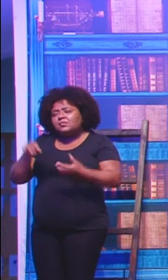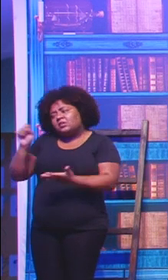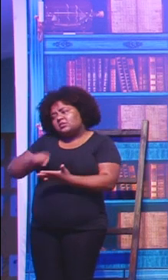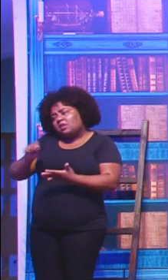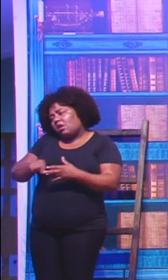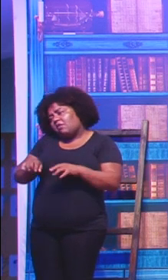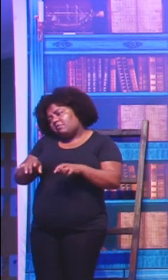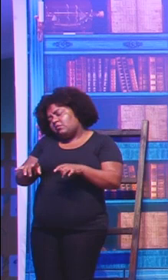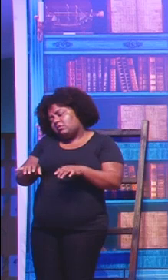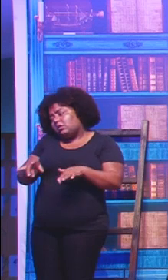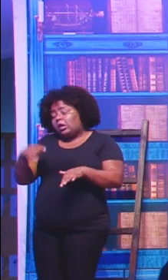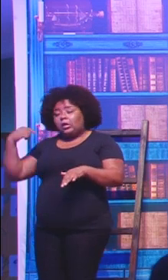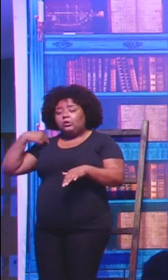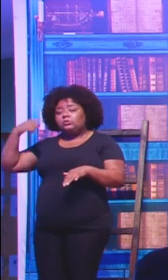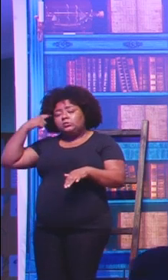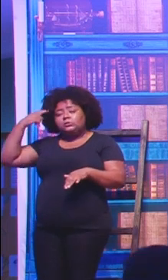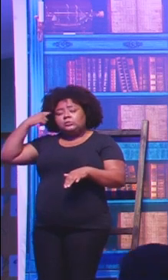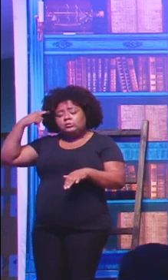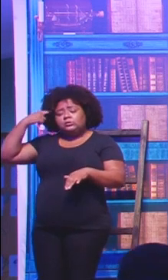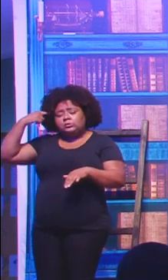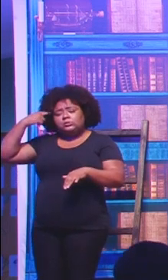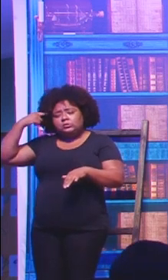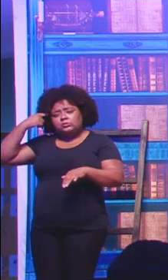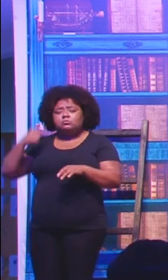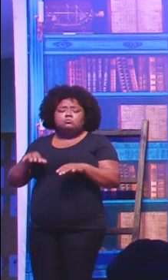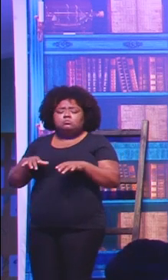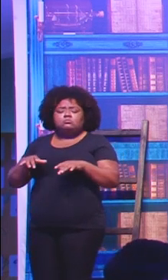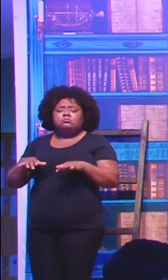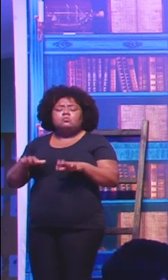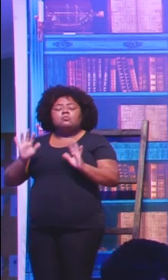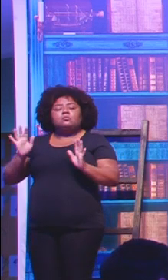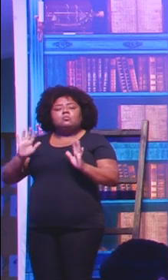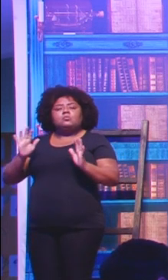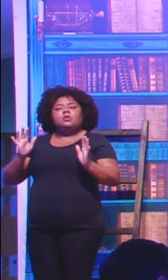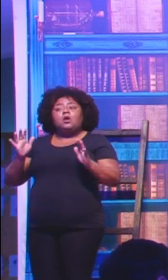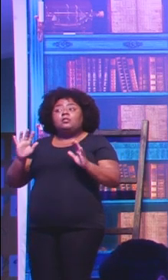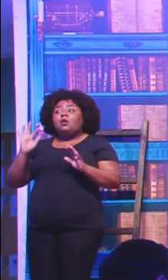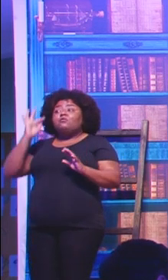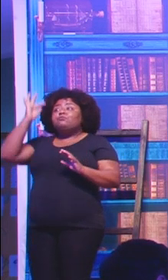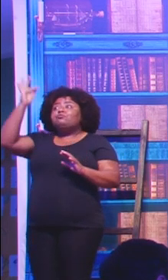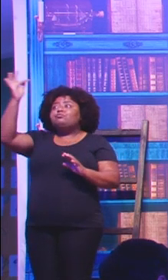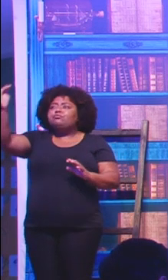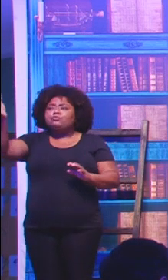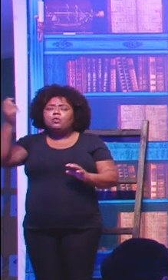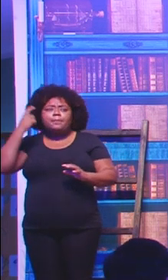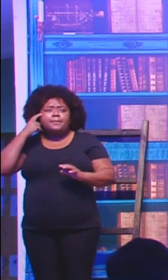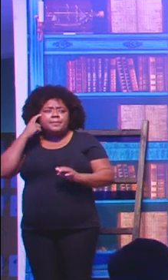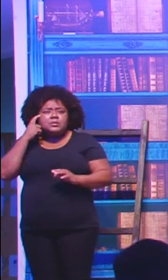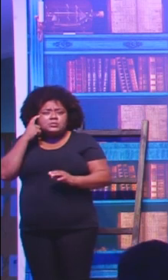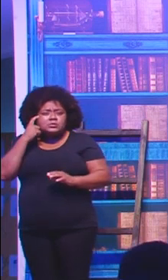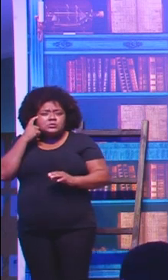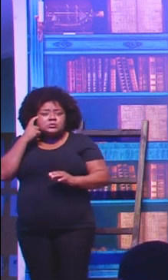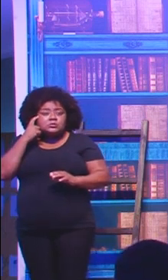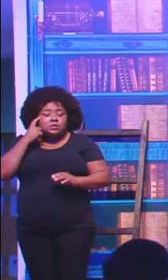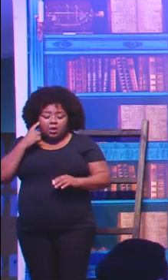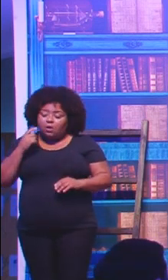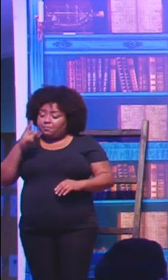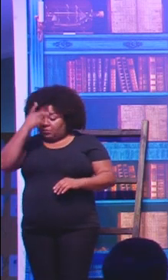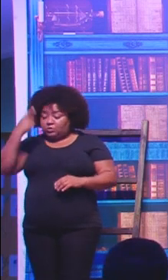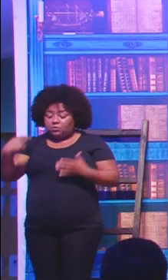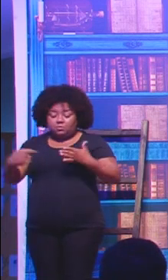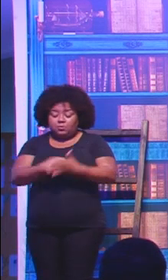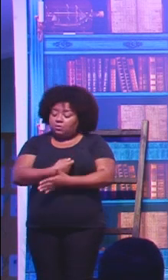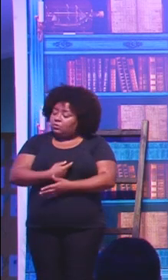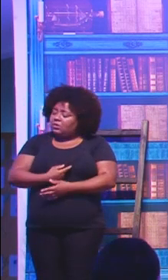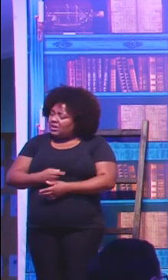né? Não tento não me cobrar. Até tento não me cobrar sobre obras futuras. Eu até brinco assim quando alguém me pergunta: está escrevendo alguma